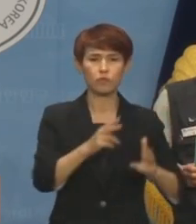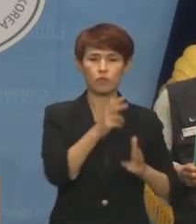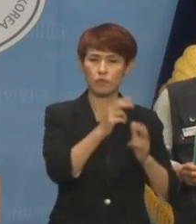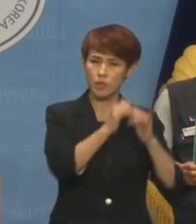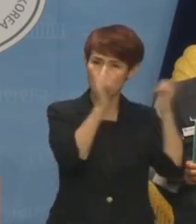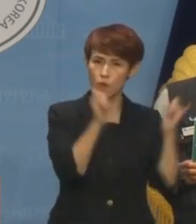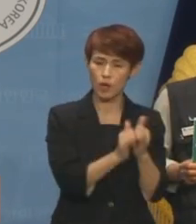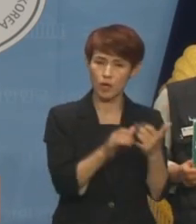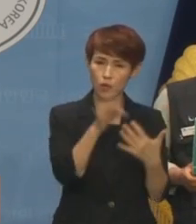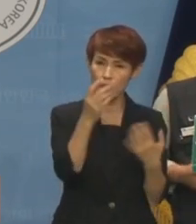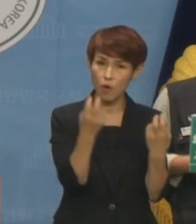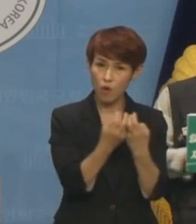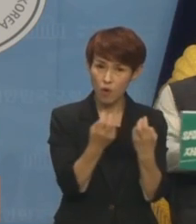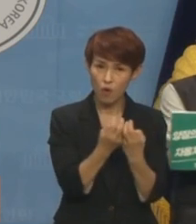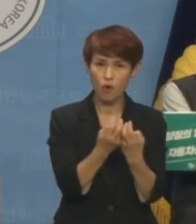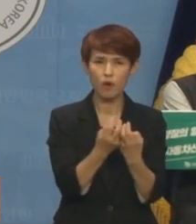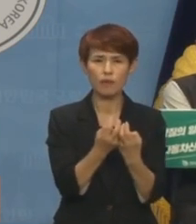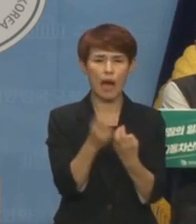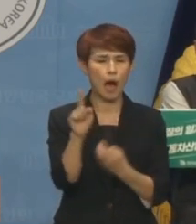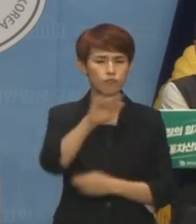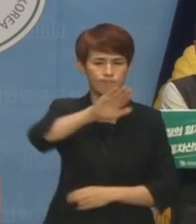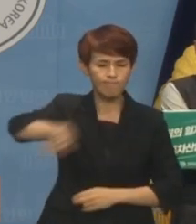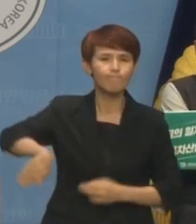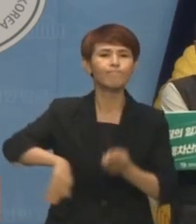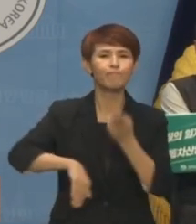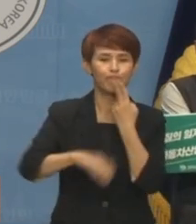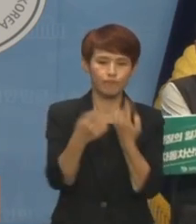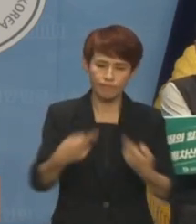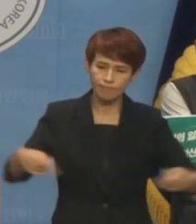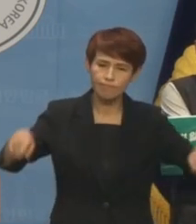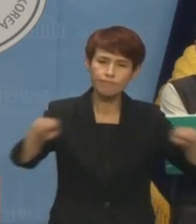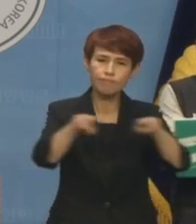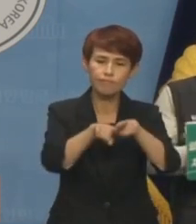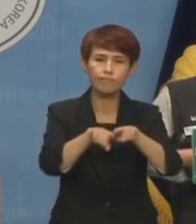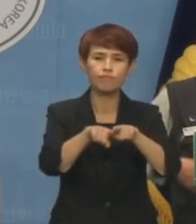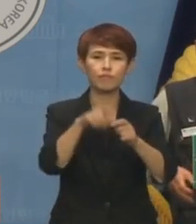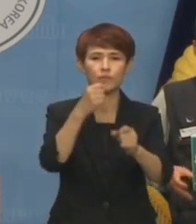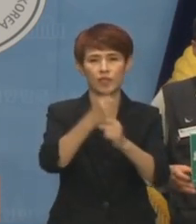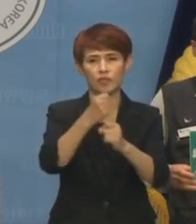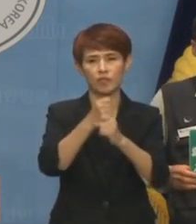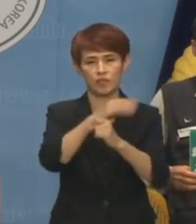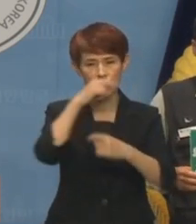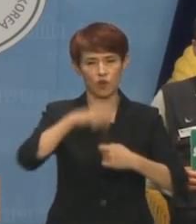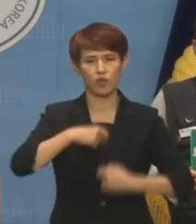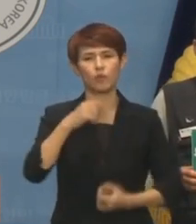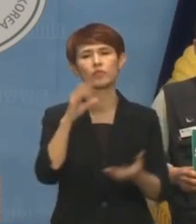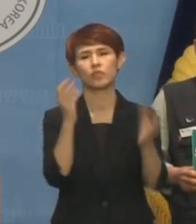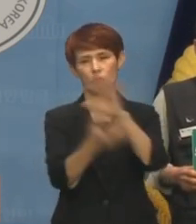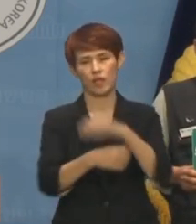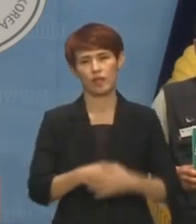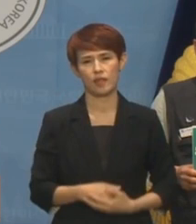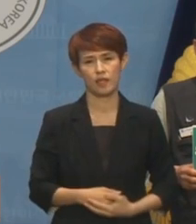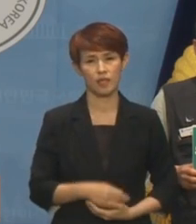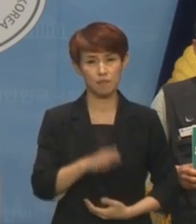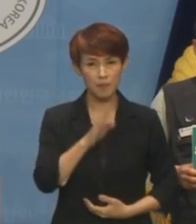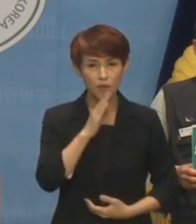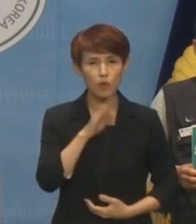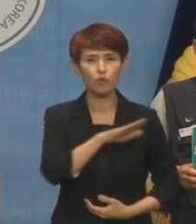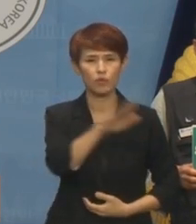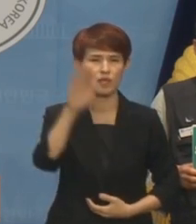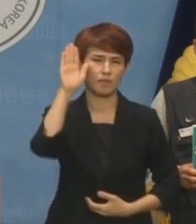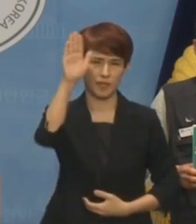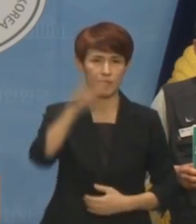있는 길은 누구도 배제되지 않고 함께 참여해야 만들어가는 정의로운 전환이다. 그것이 우리의